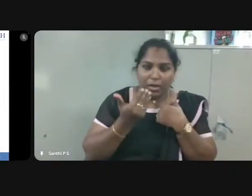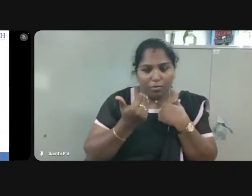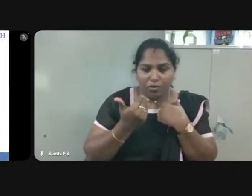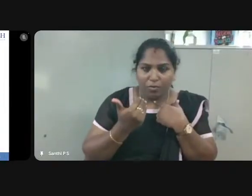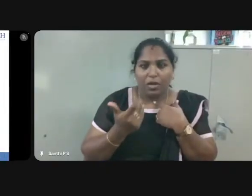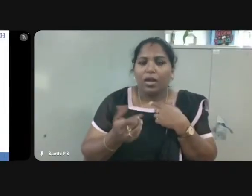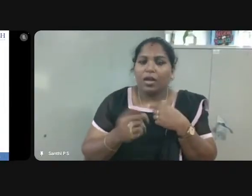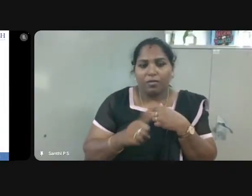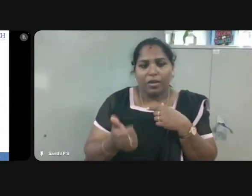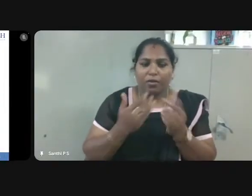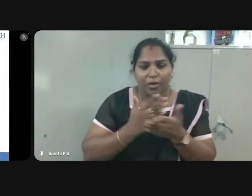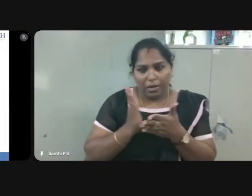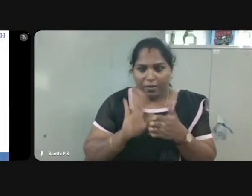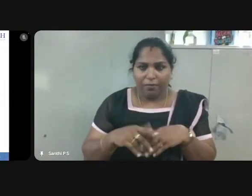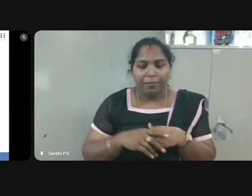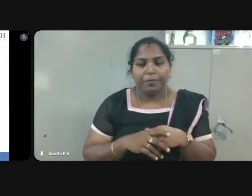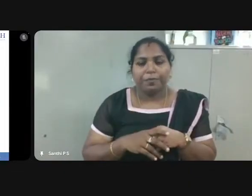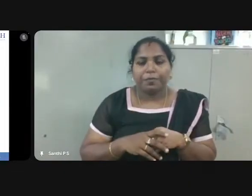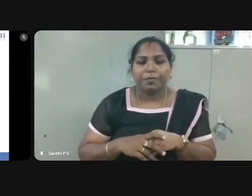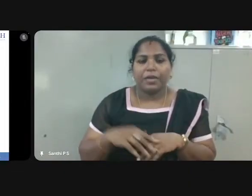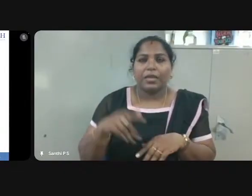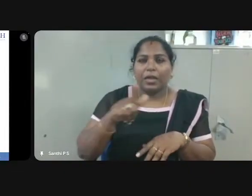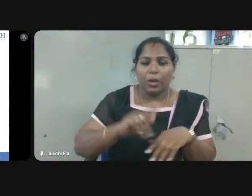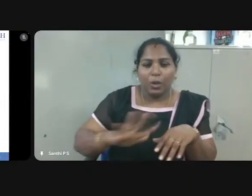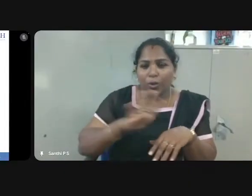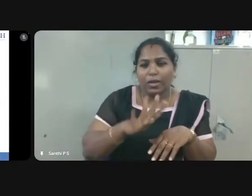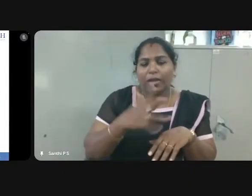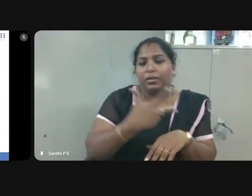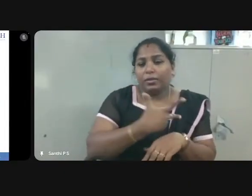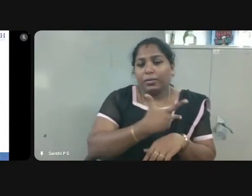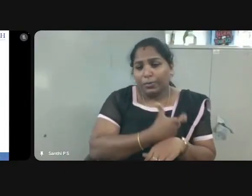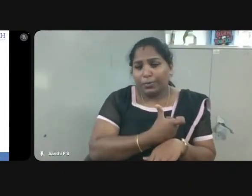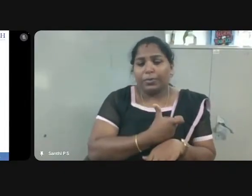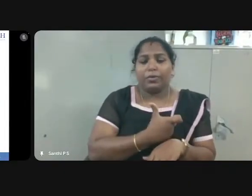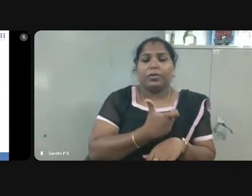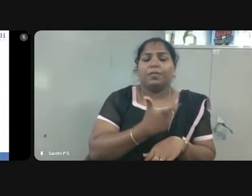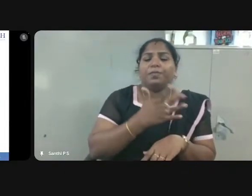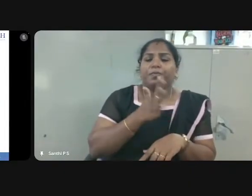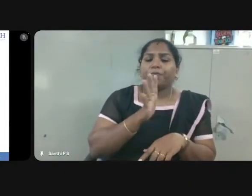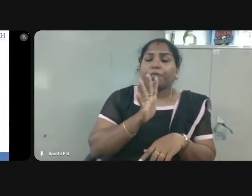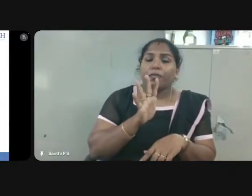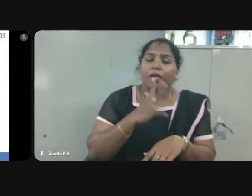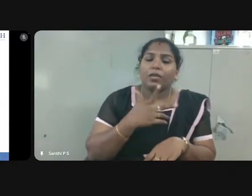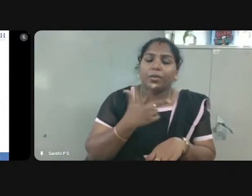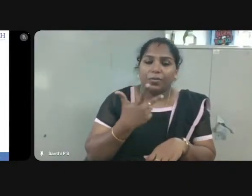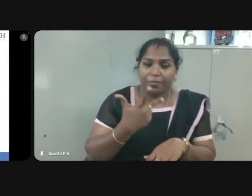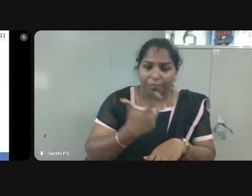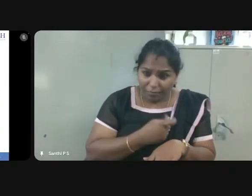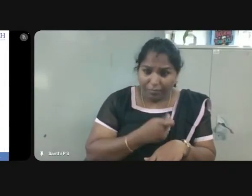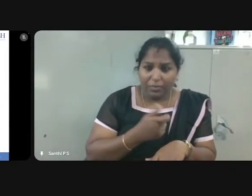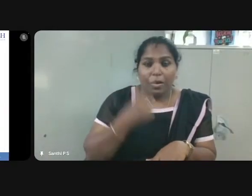എന്ന് പറയുന്ന ഒരു സർജറി. അത് ലോക്കൽ അനസ്തീഷ്യ കൊടുത്ത് ഇവിടെ ഇത്തിരി മരവിപ്പിച്ചിട്ട് ഒരു ചെറിയ ഹോൾ ഇടുന്ന ഒരു സർജറിയാണ്. അപ്പൊ അതൊക്കെ